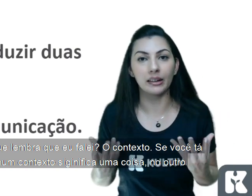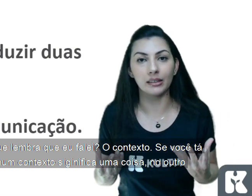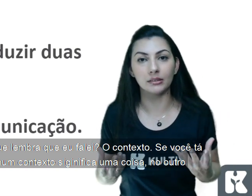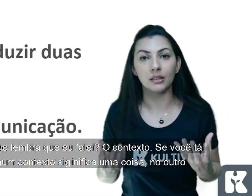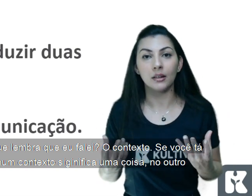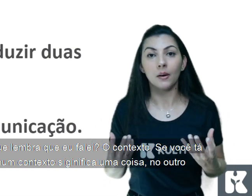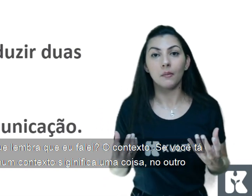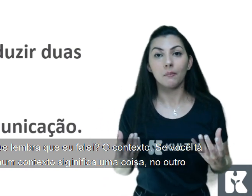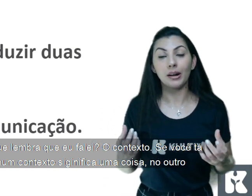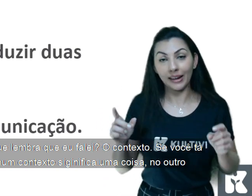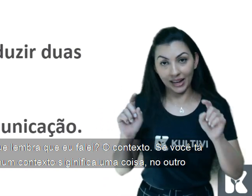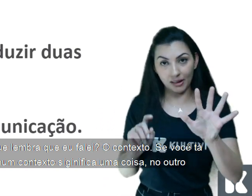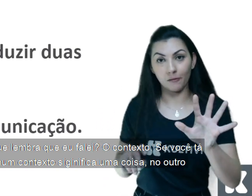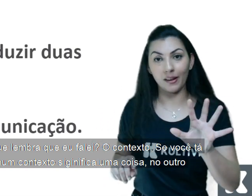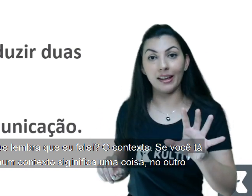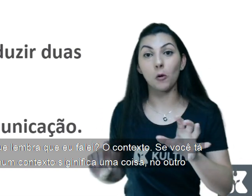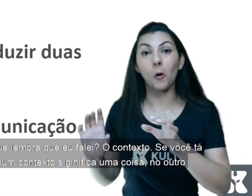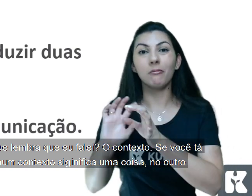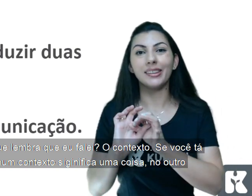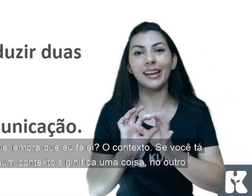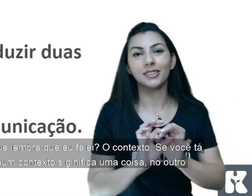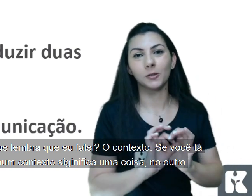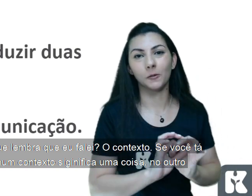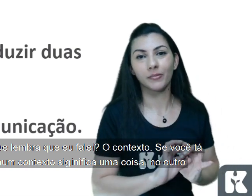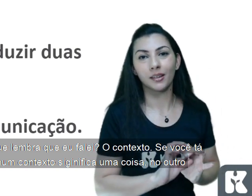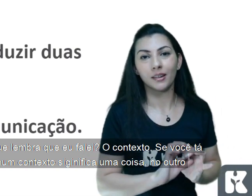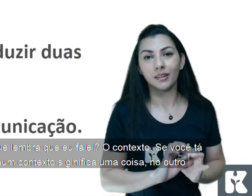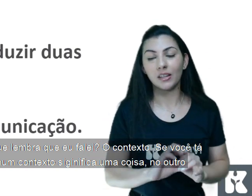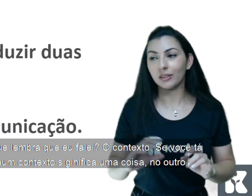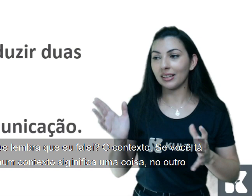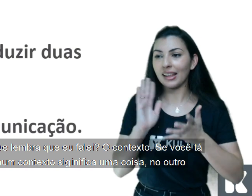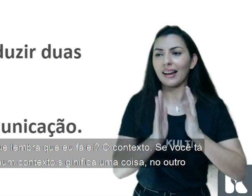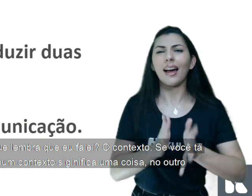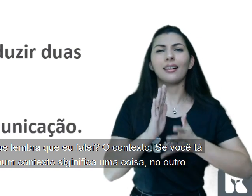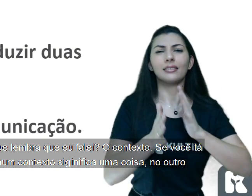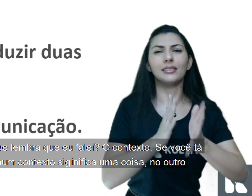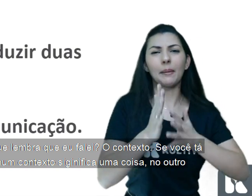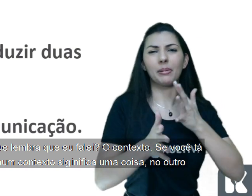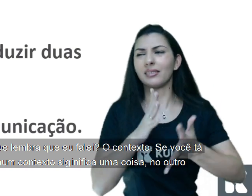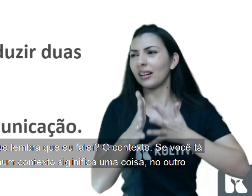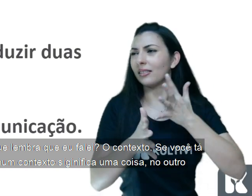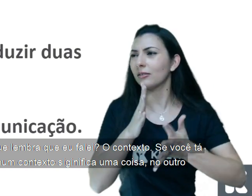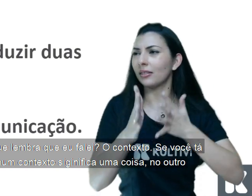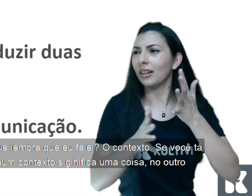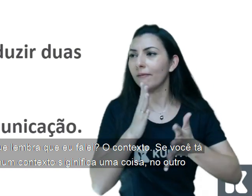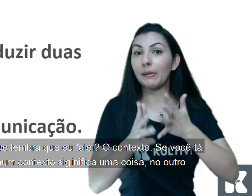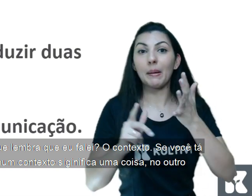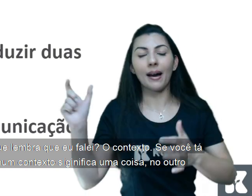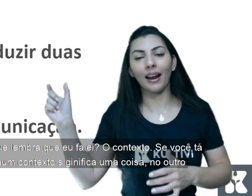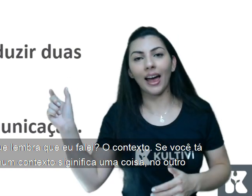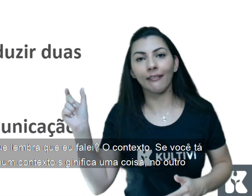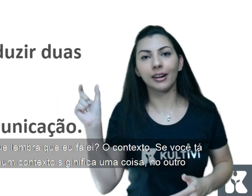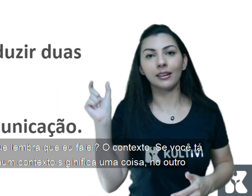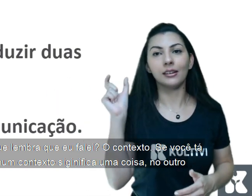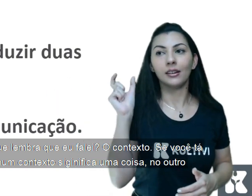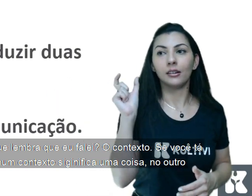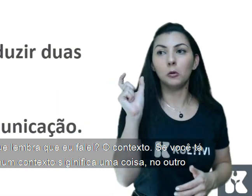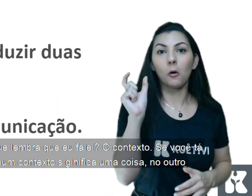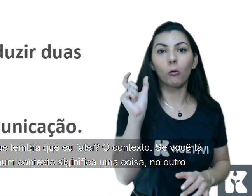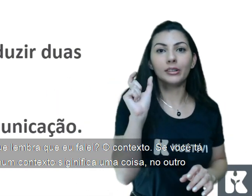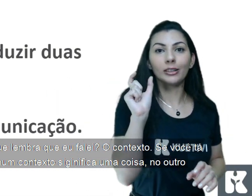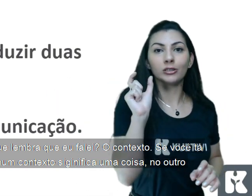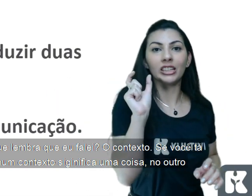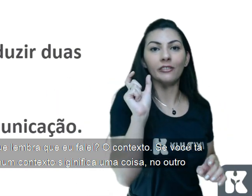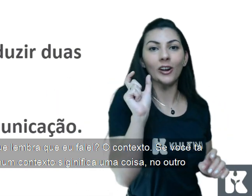específicas, técnicas. Porque lembra que eu falei? O contexto. Se você está lá interpretando, vem uma palavra que